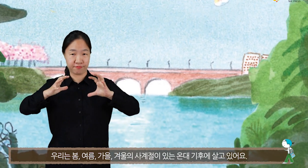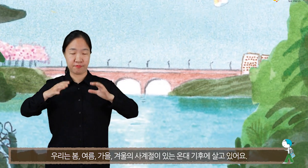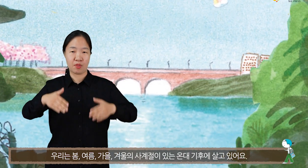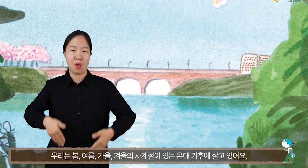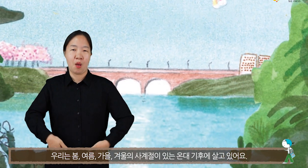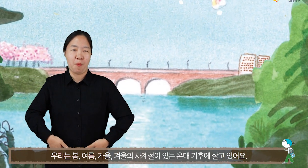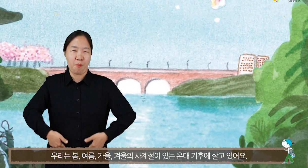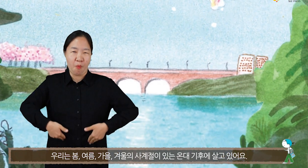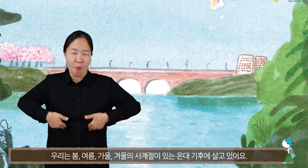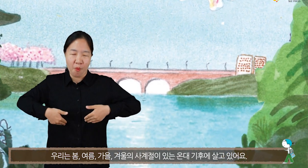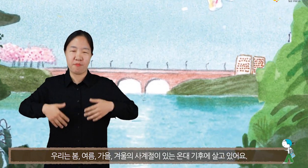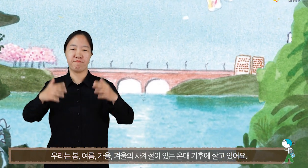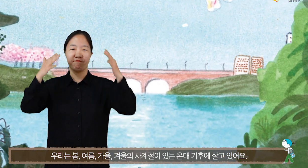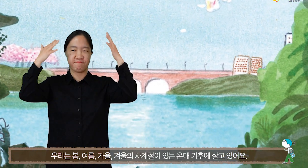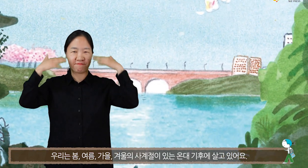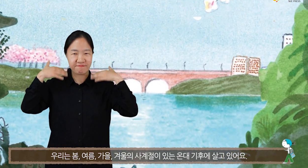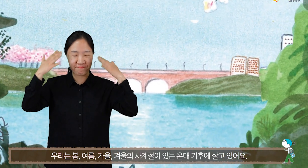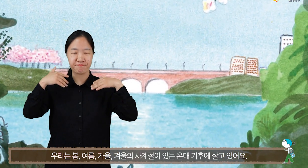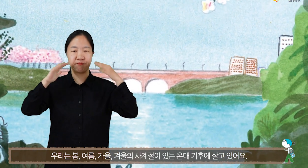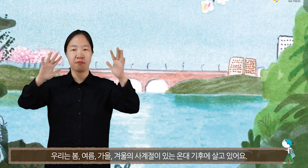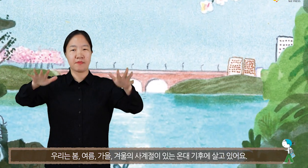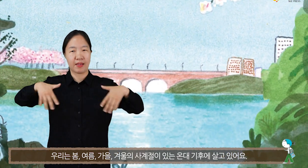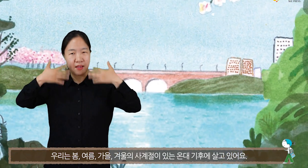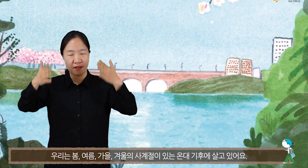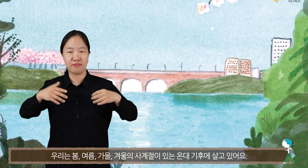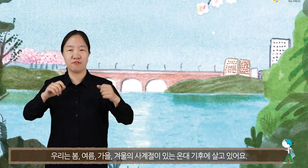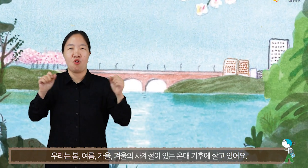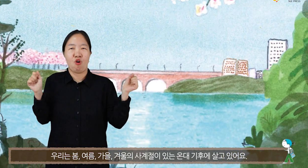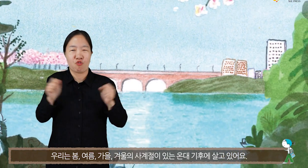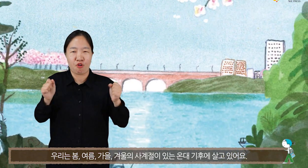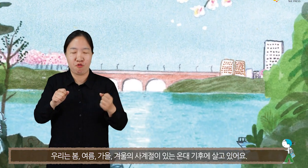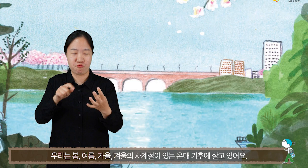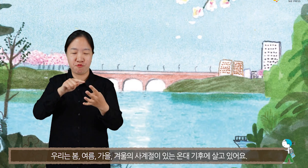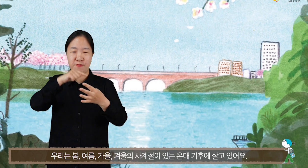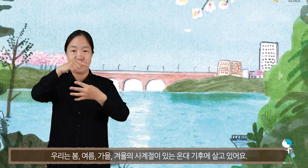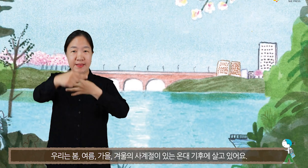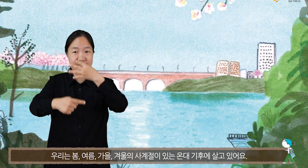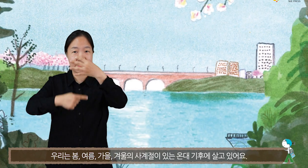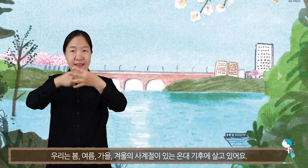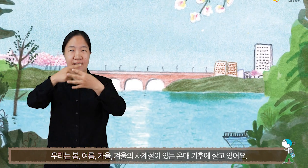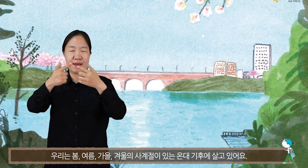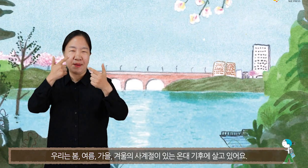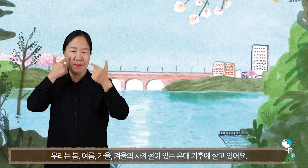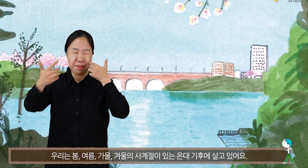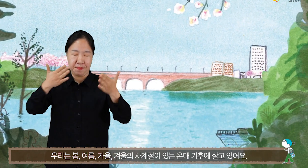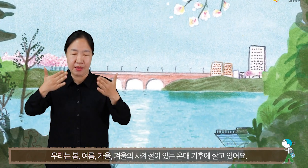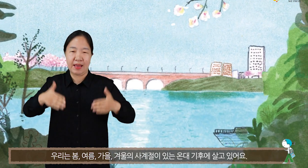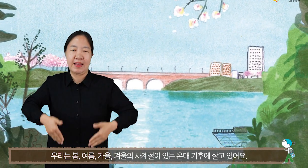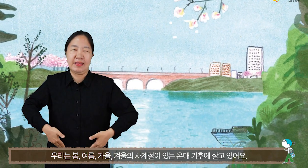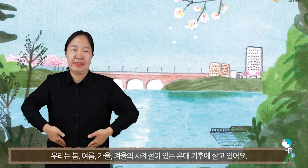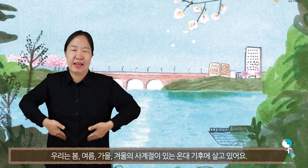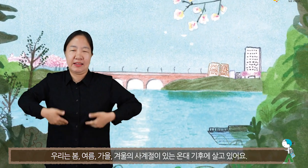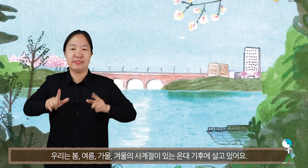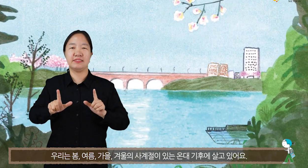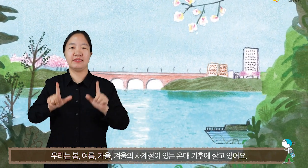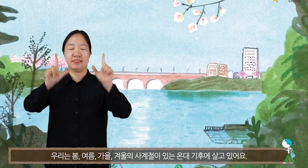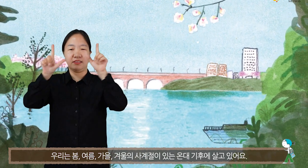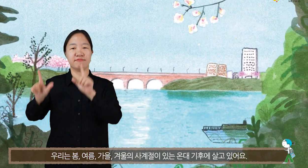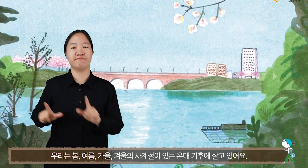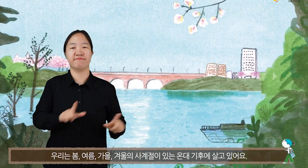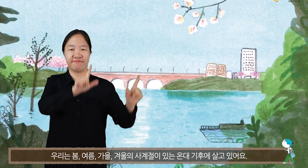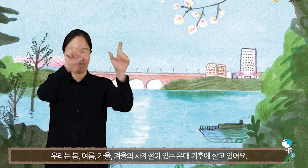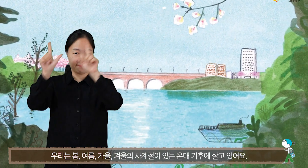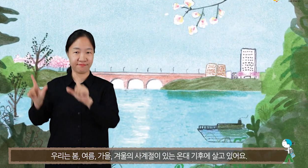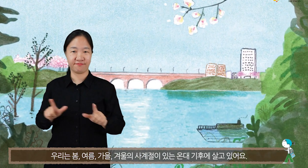우리는 봄, 여름, 가을, 겨울에 사계절이 있는 온대 기후에 살고 있어요.